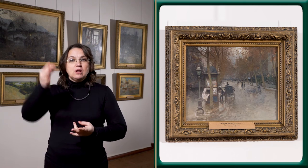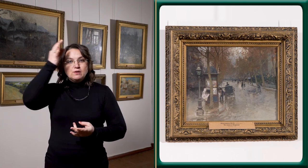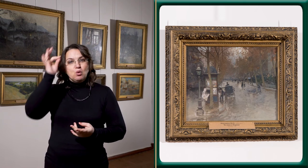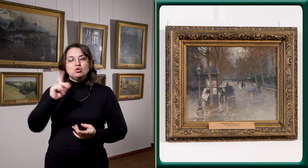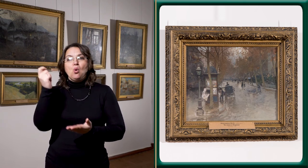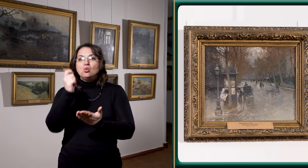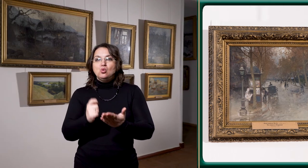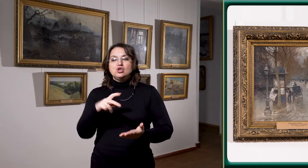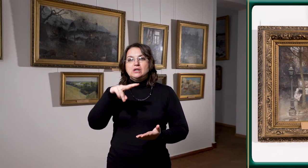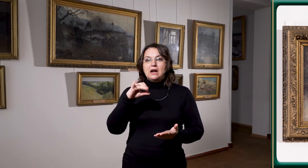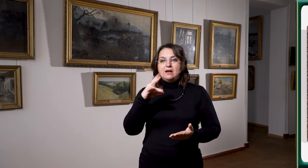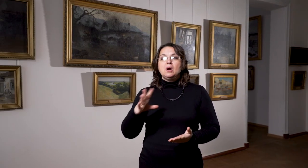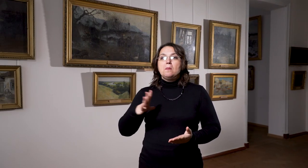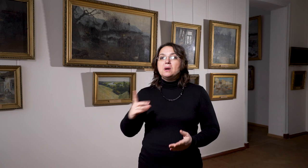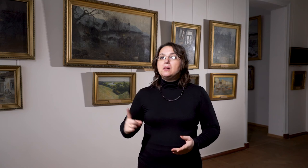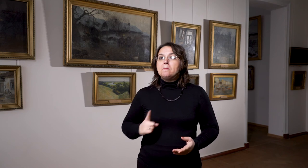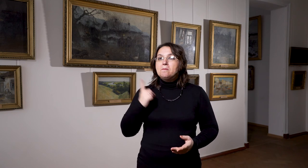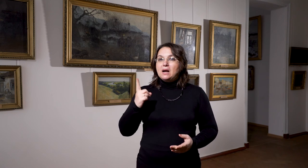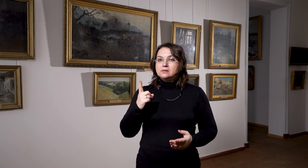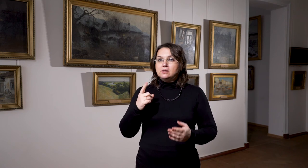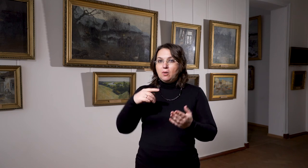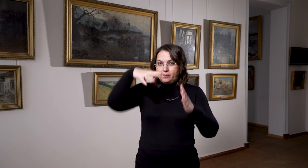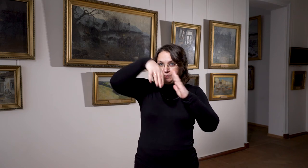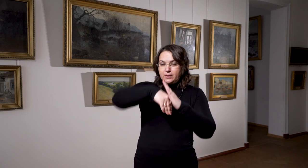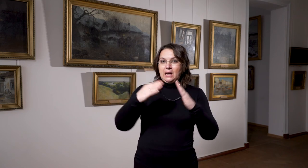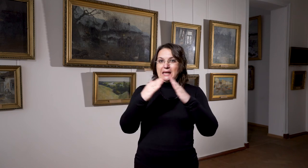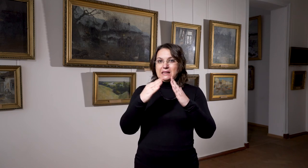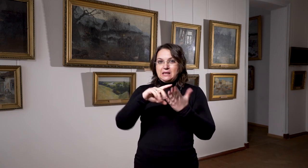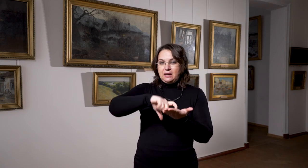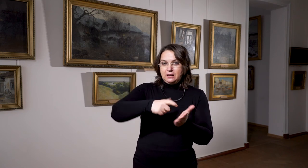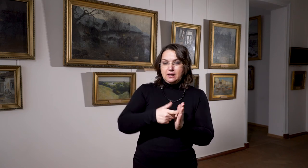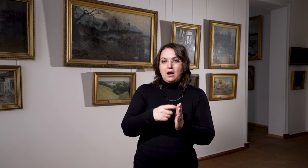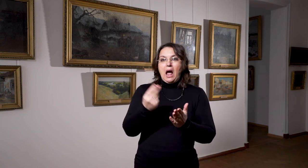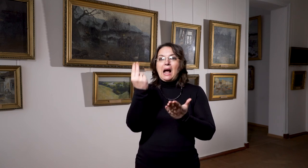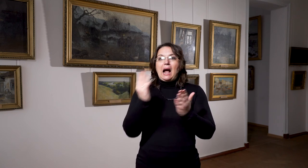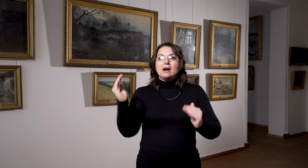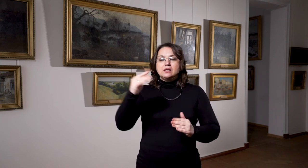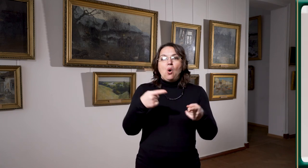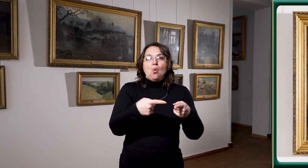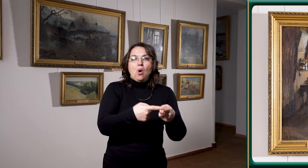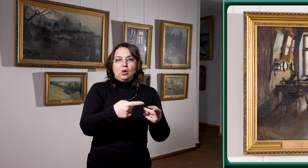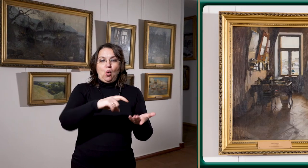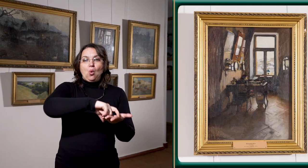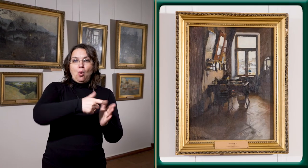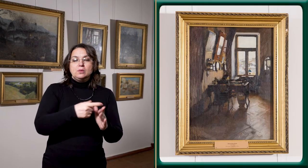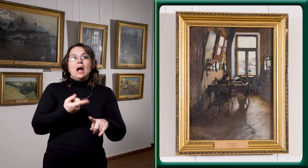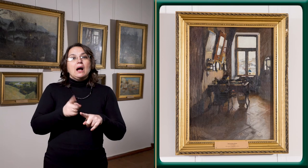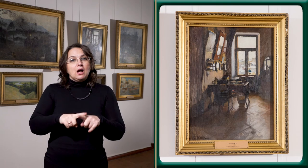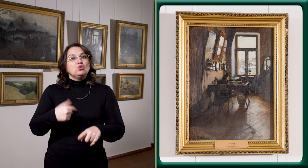комнаты», которой мы хотим закончить наше знакомство с коллекцией. Взгляните, друзья, как ощутимо присутствие